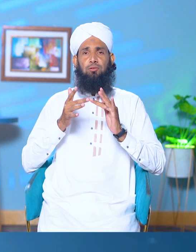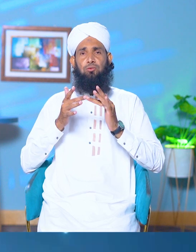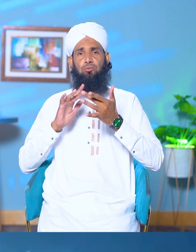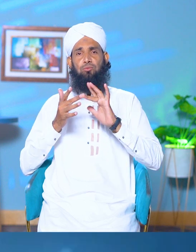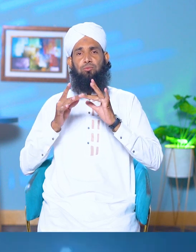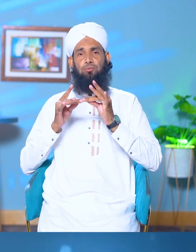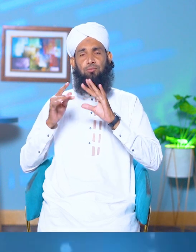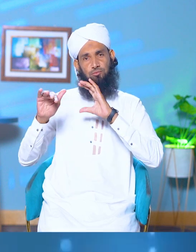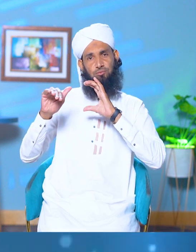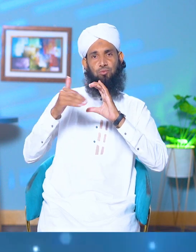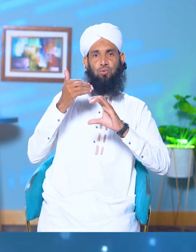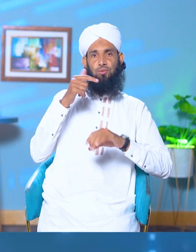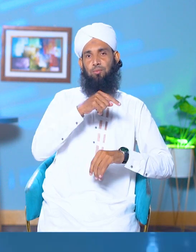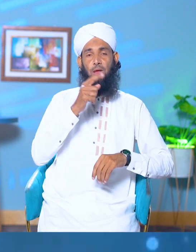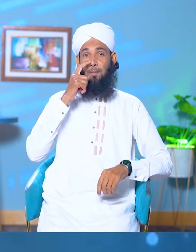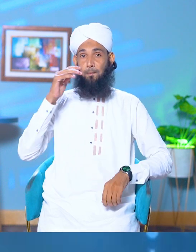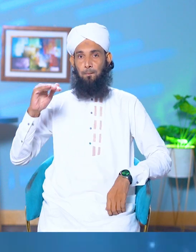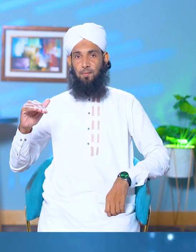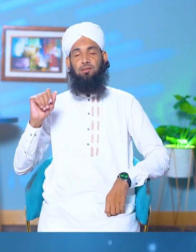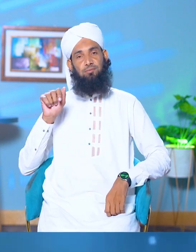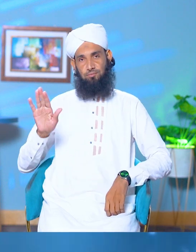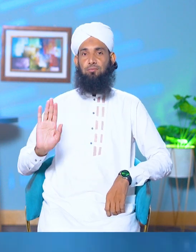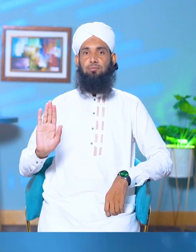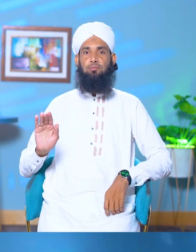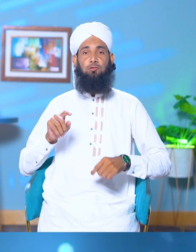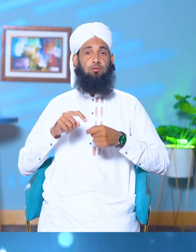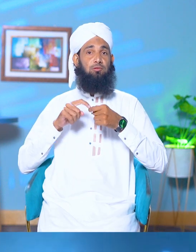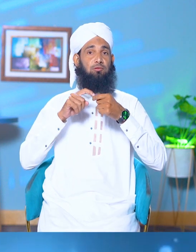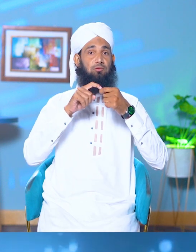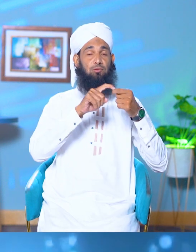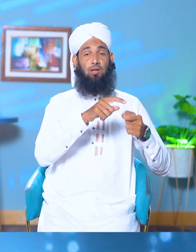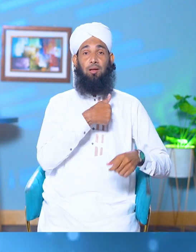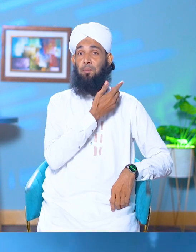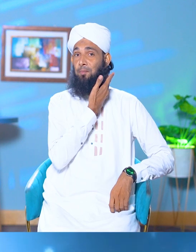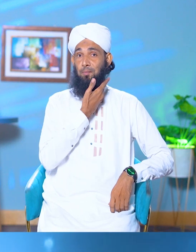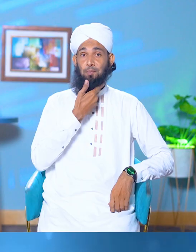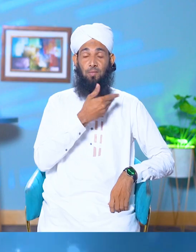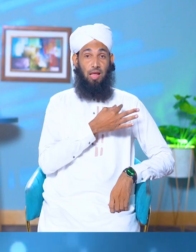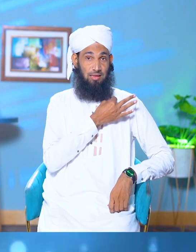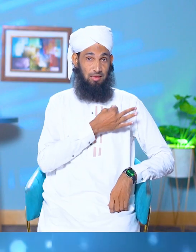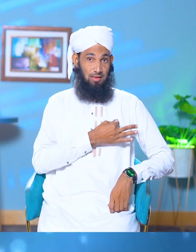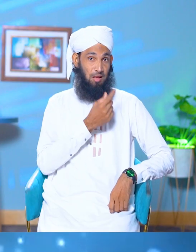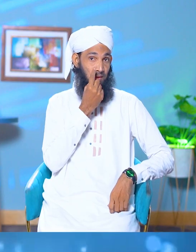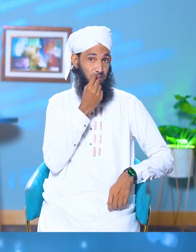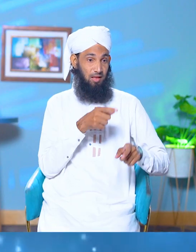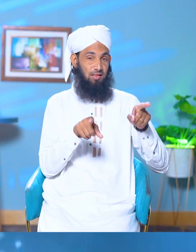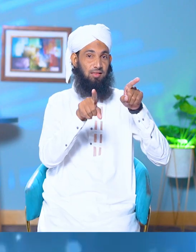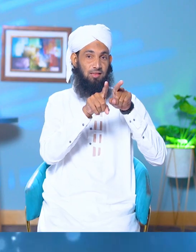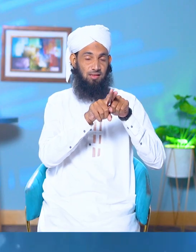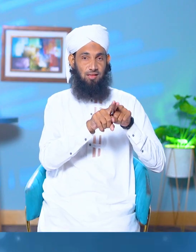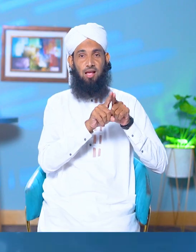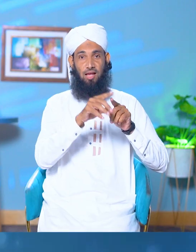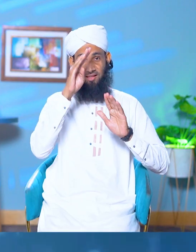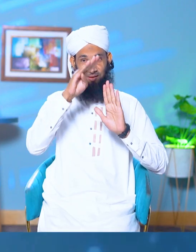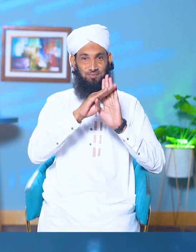تو سوشل میڈیا کے ذریعے ایک سوال آیا ہے کہ ایک بچی ہے جو چاہتی ہے کہ میری شادی نیک ماحول میں